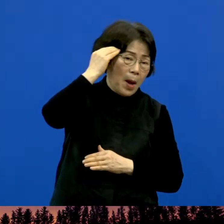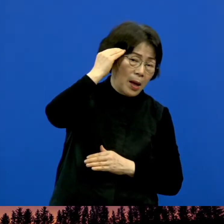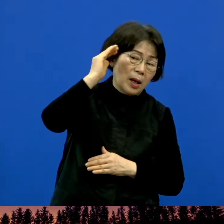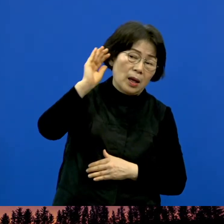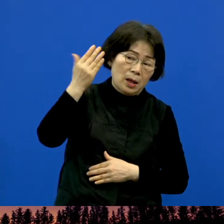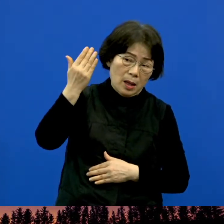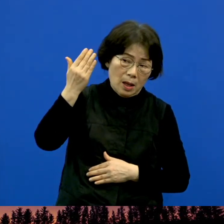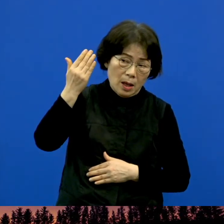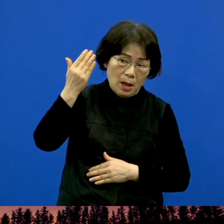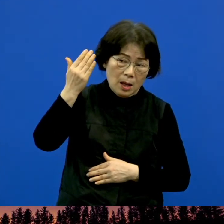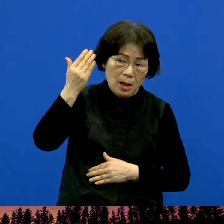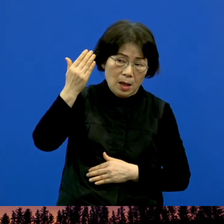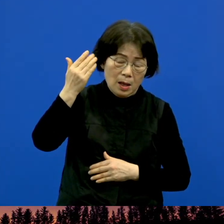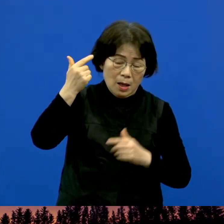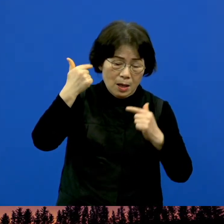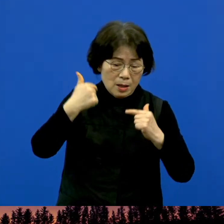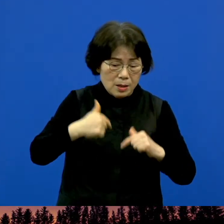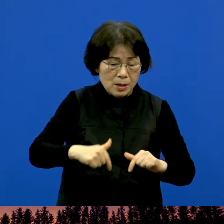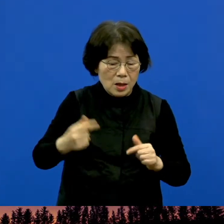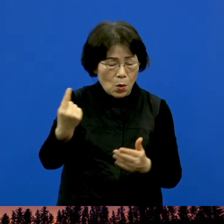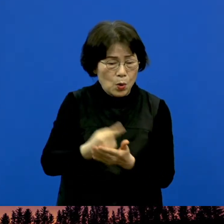제가 나오지 말아야 얘기는 못하겠고